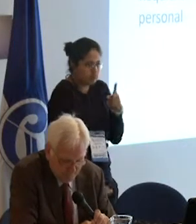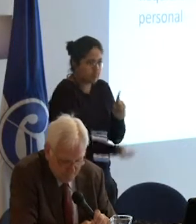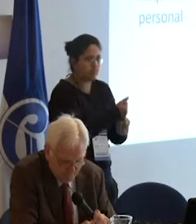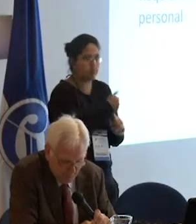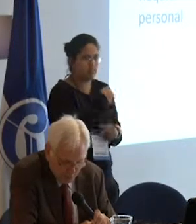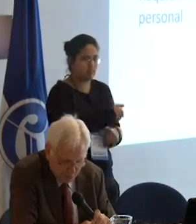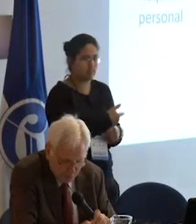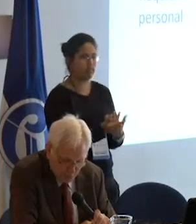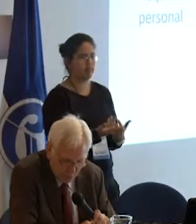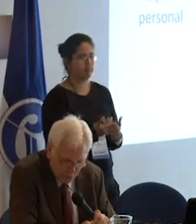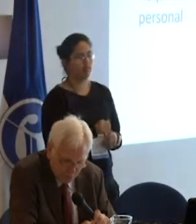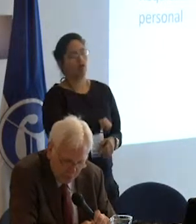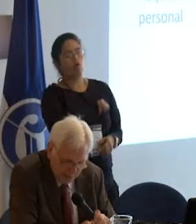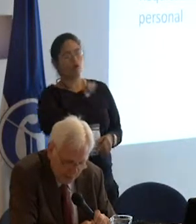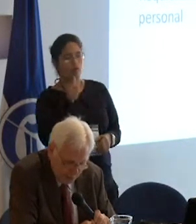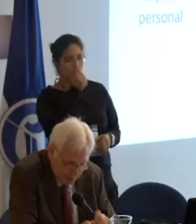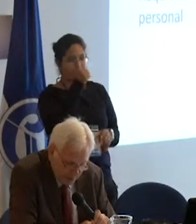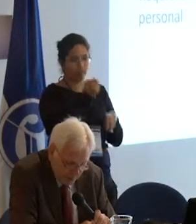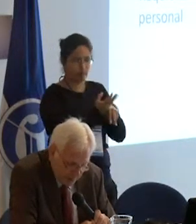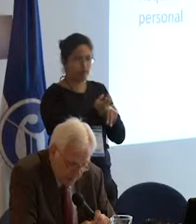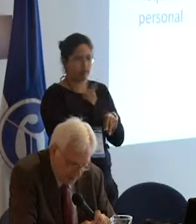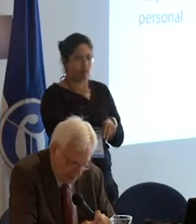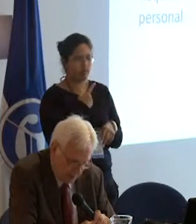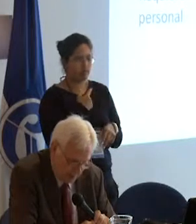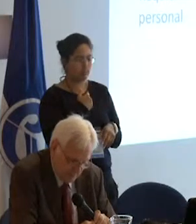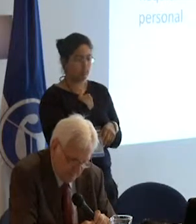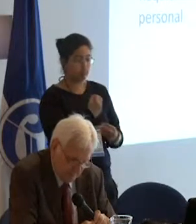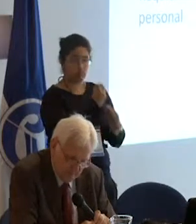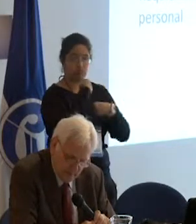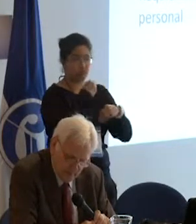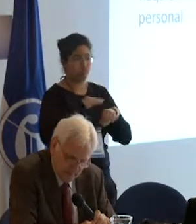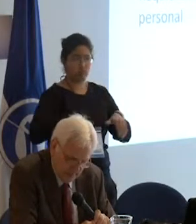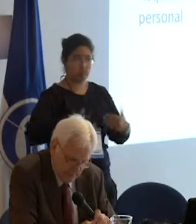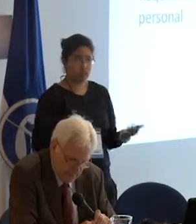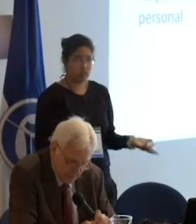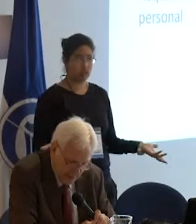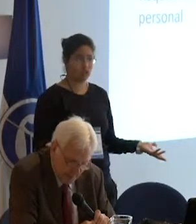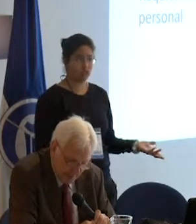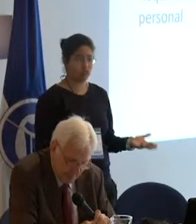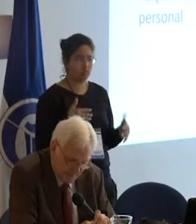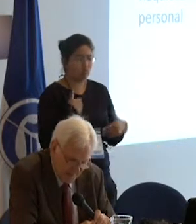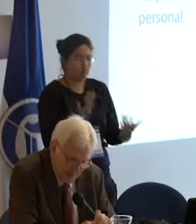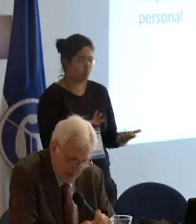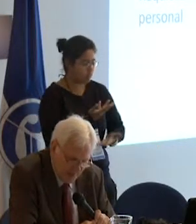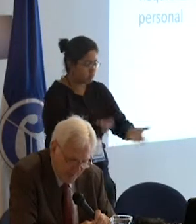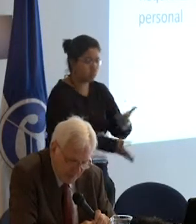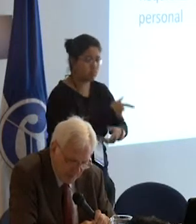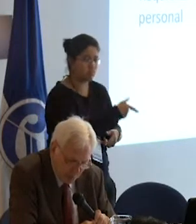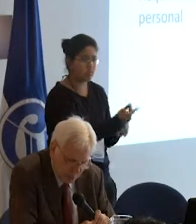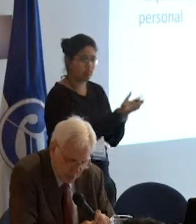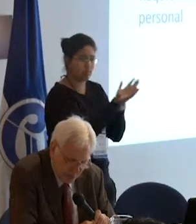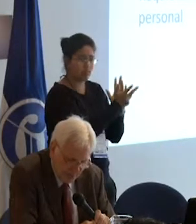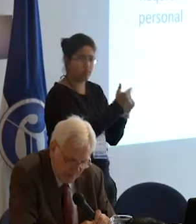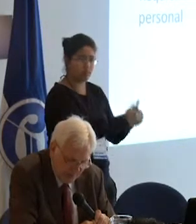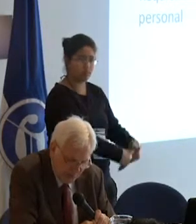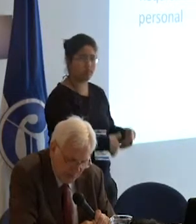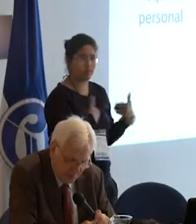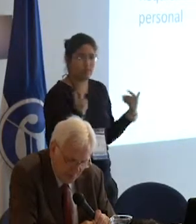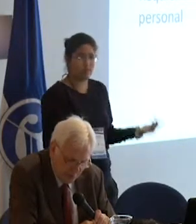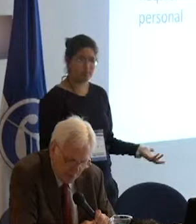no estamos formados para tratar a este tipo de público. Y además en la clase,